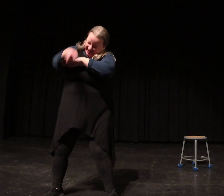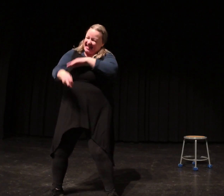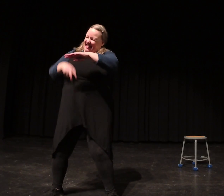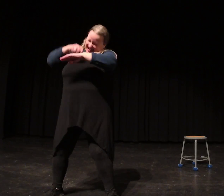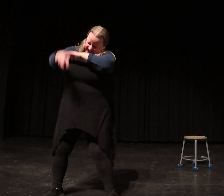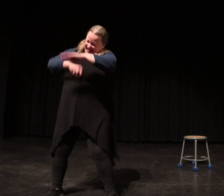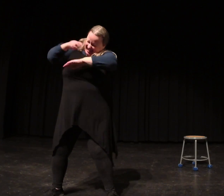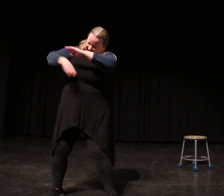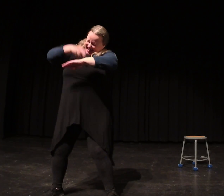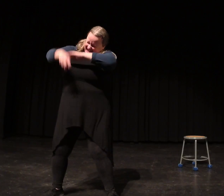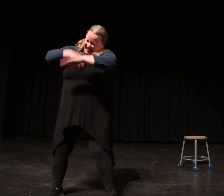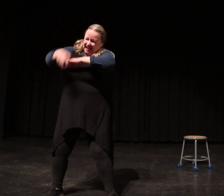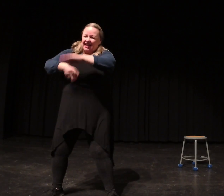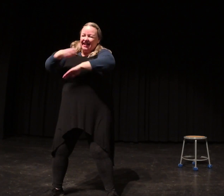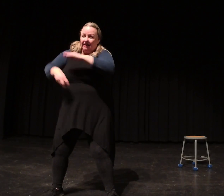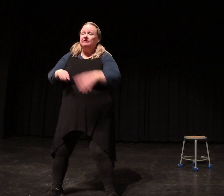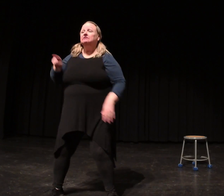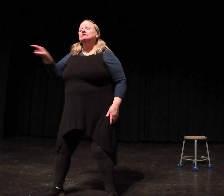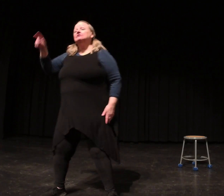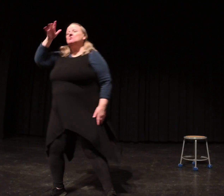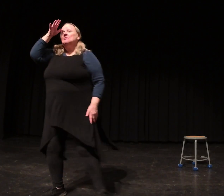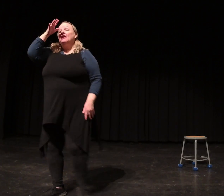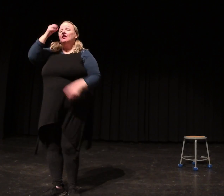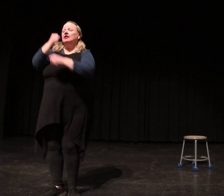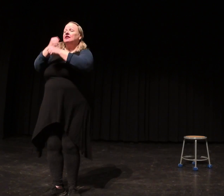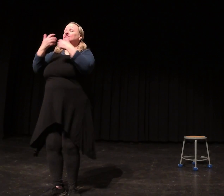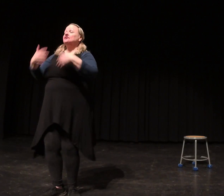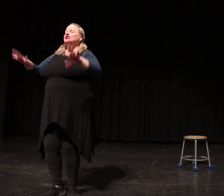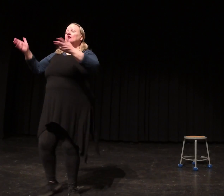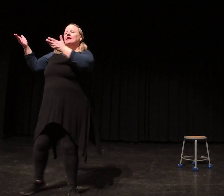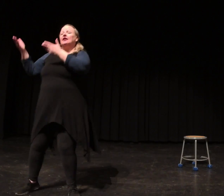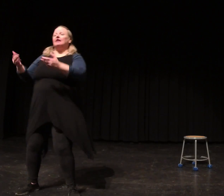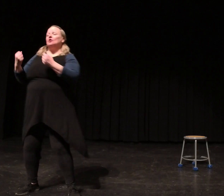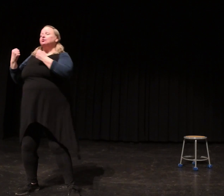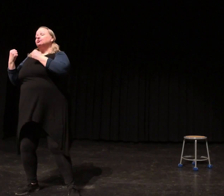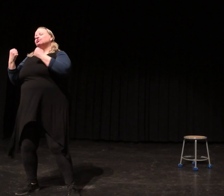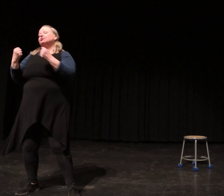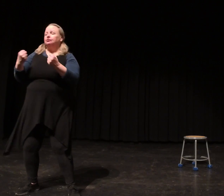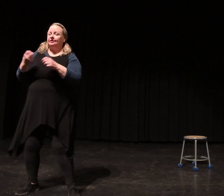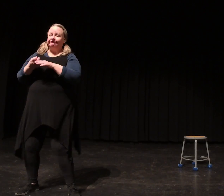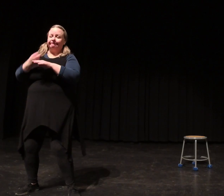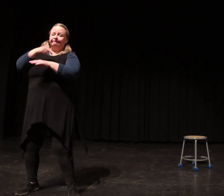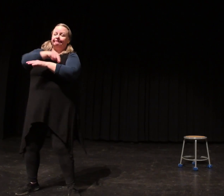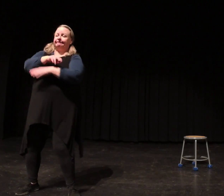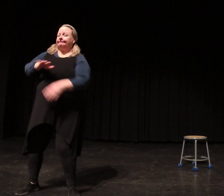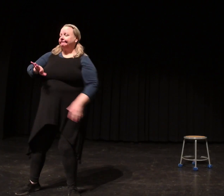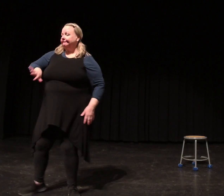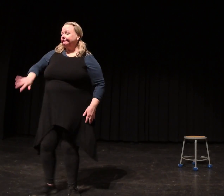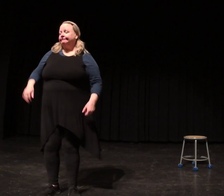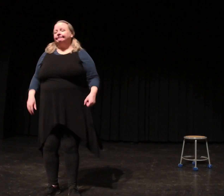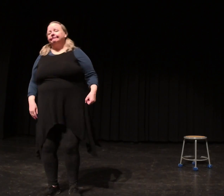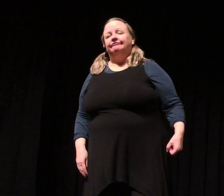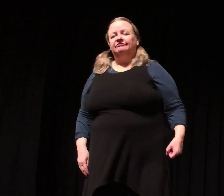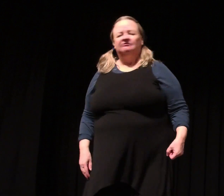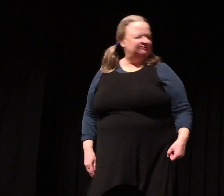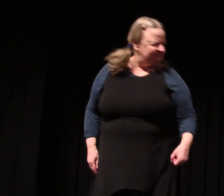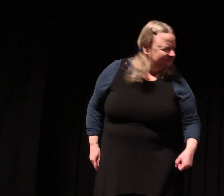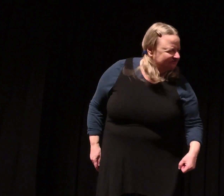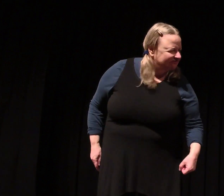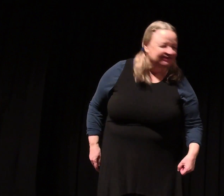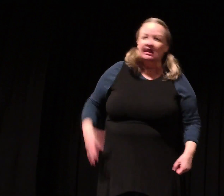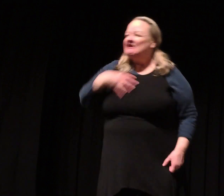là. OK, là, encore. Bon, mon père, il a fini de travailler, il